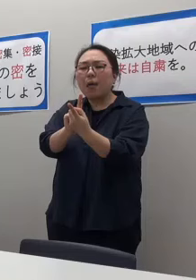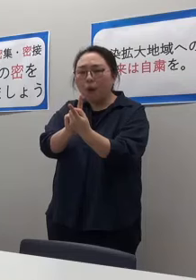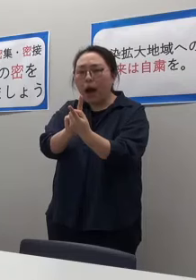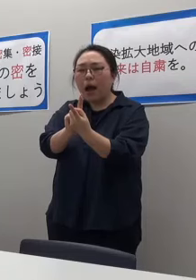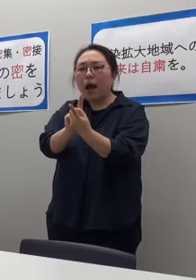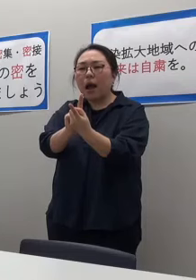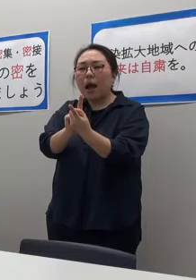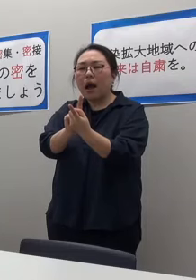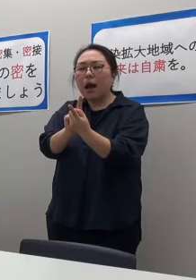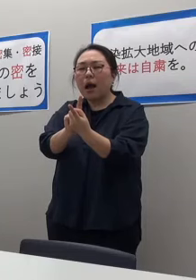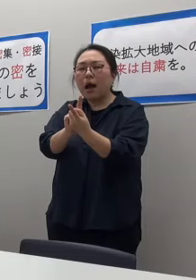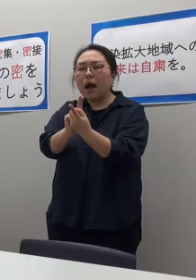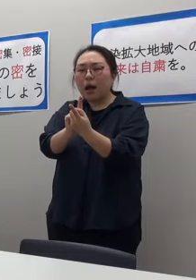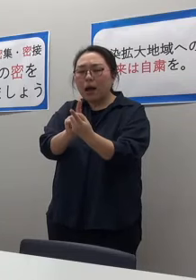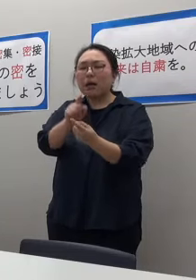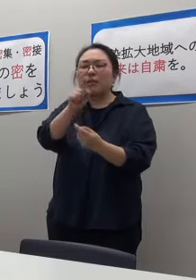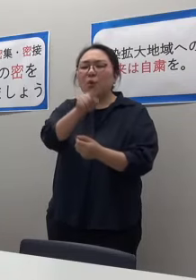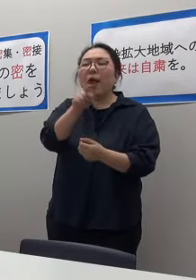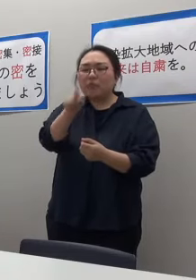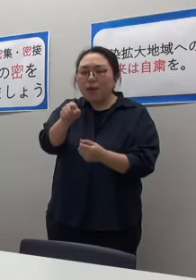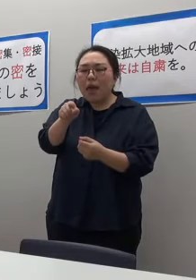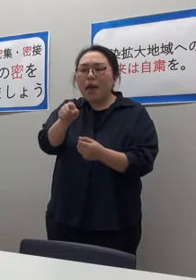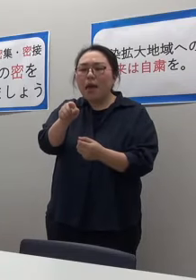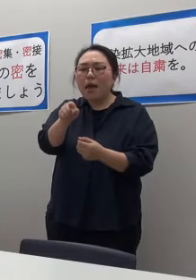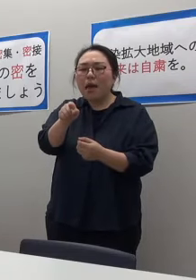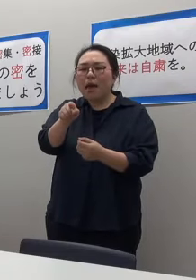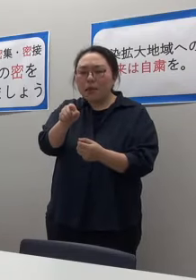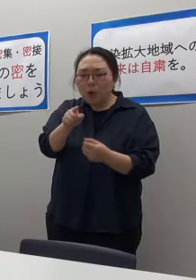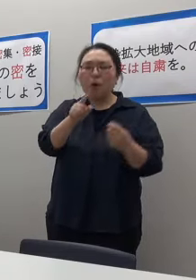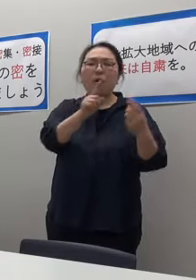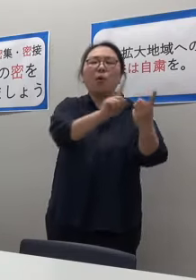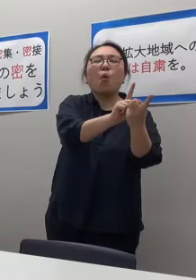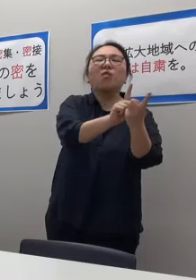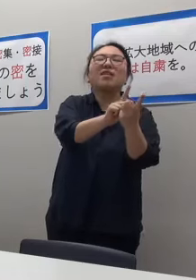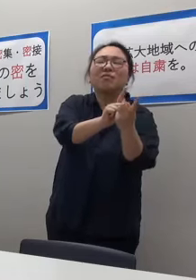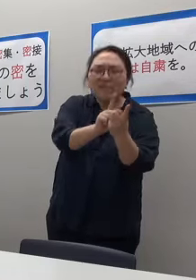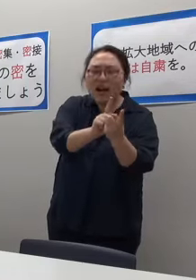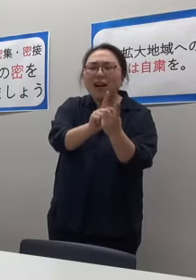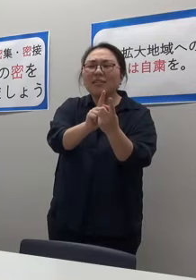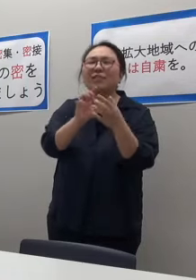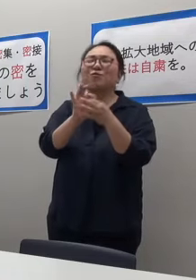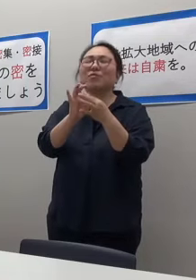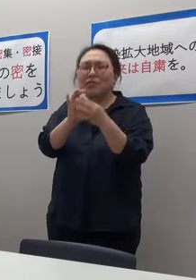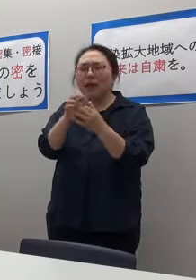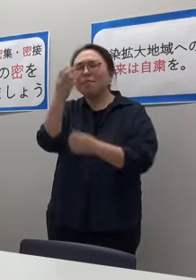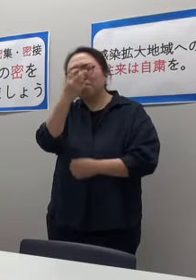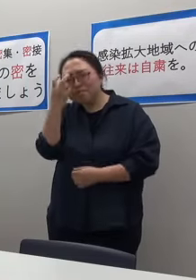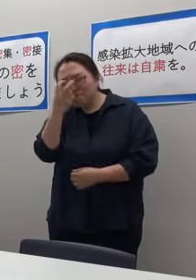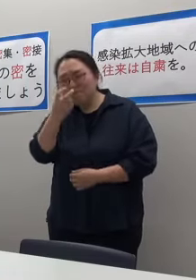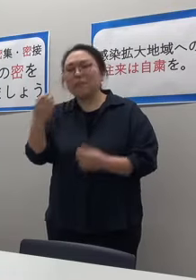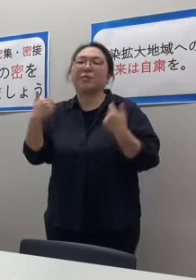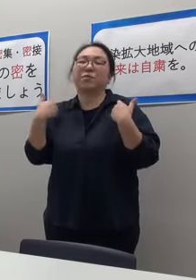回3例出ましたので、それぞれを起点にしてですね、もう一回この濃厚接触者に関して、見直しをしなくてはいけないということになります